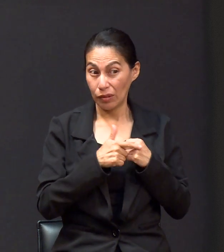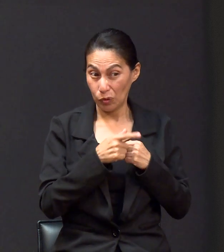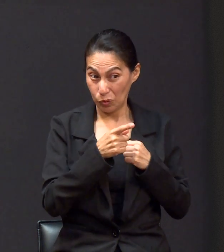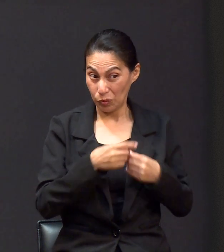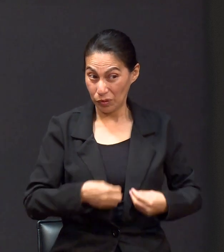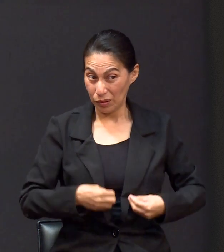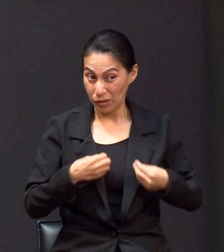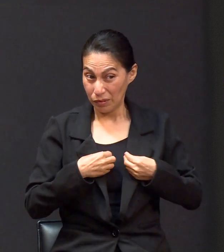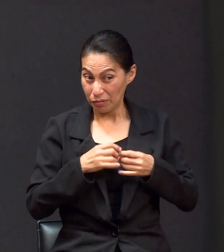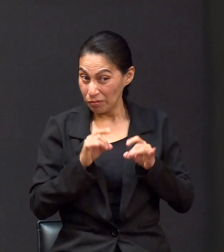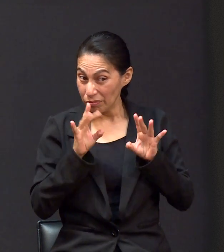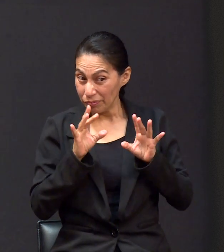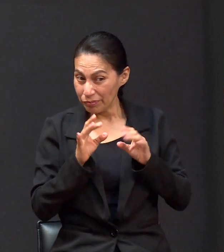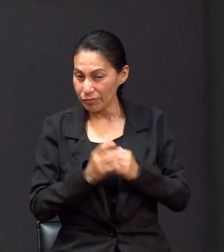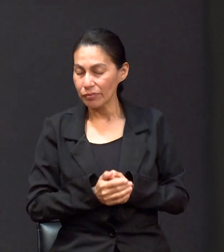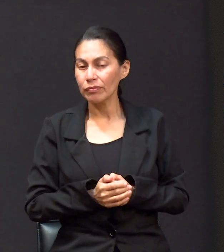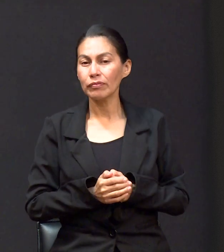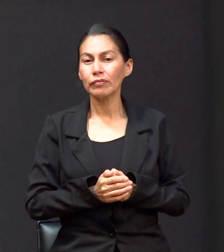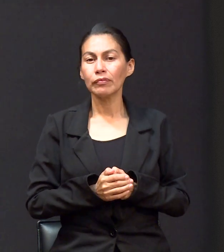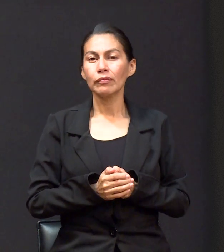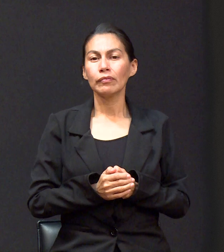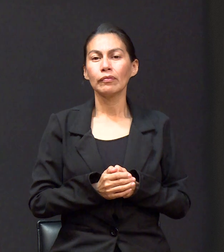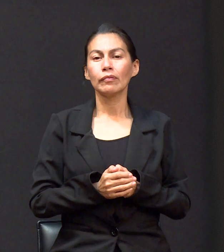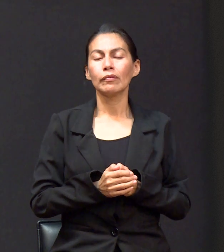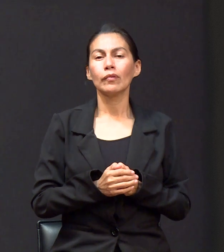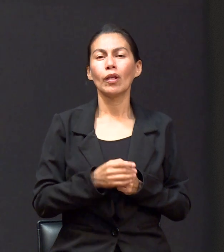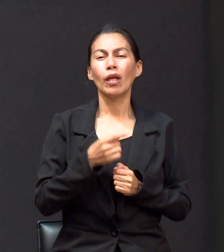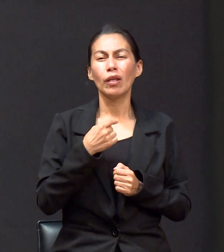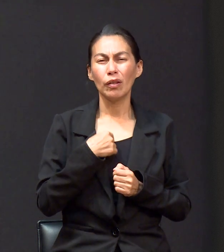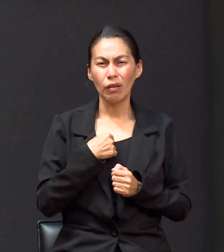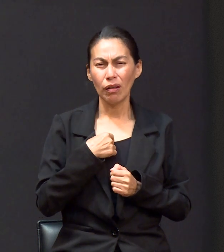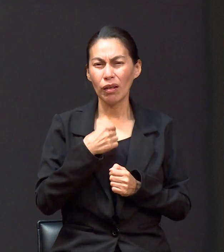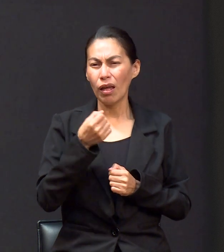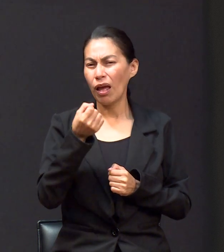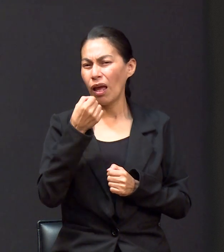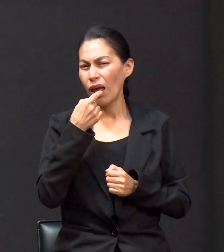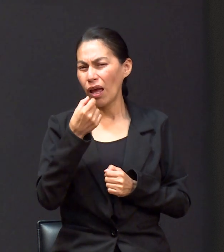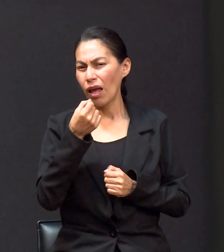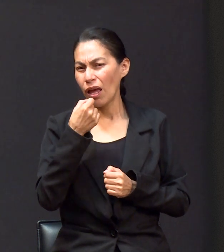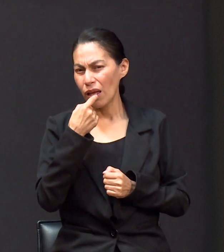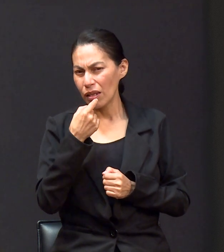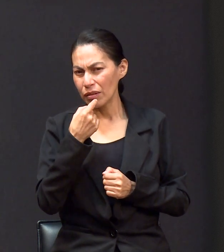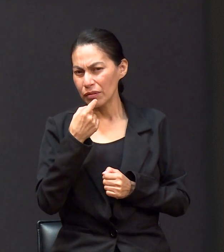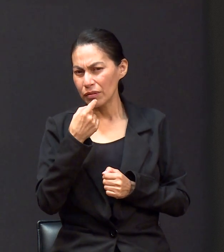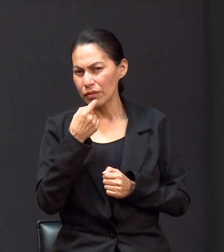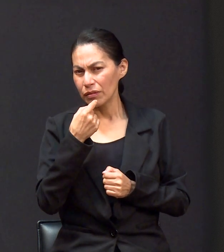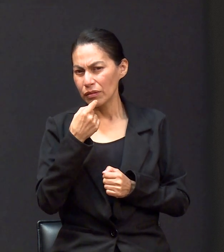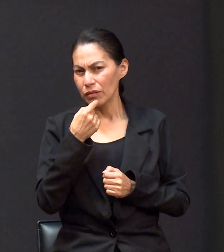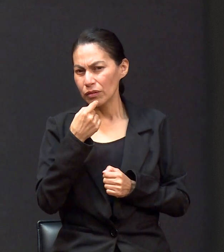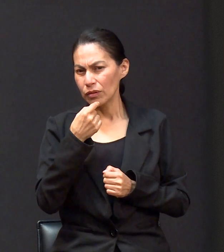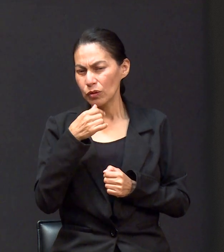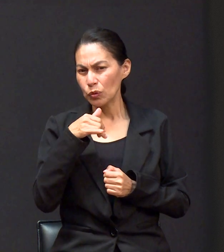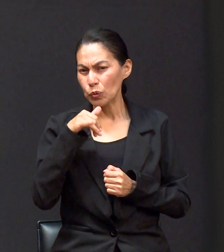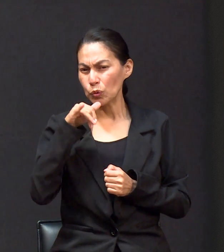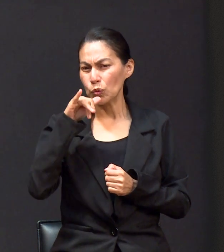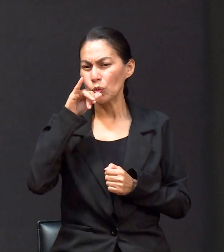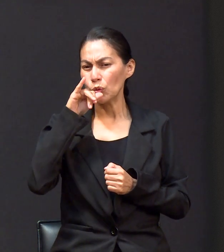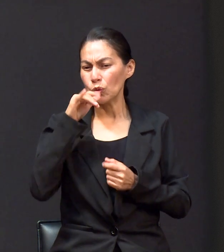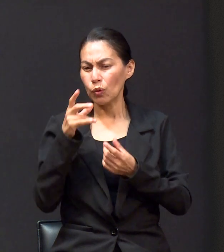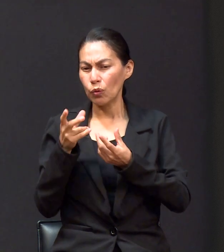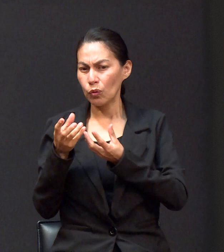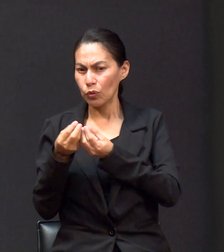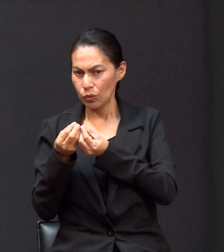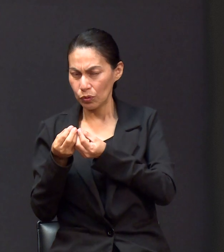alguna, algo pasó en tu vida. Empecé a querer tomar medicamento con una